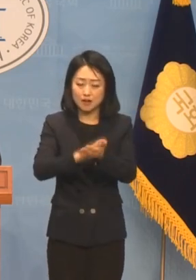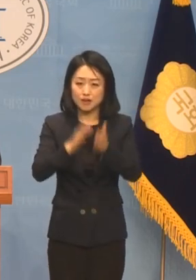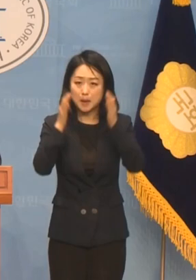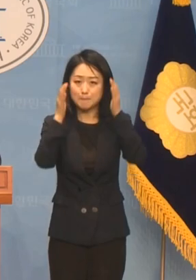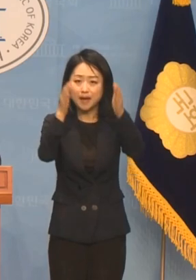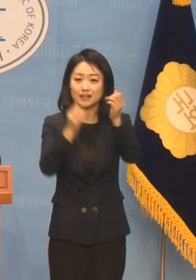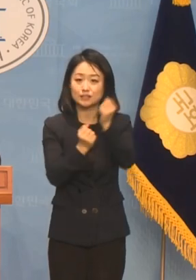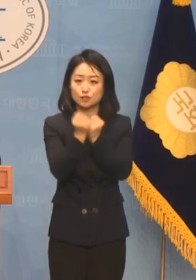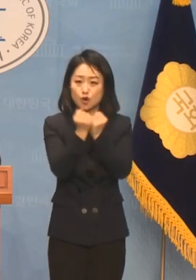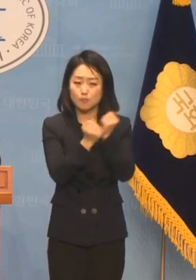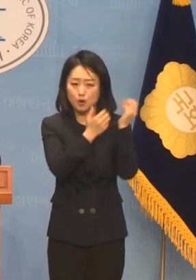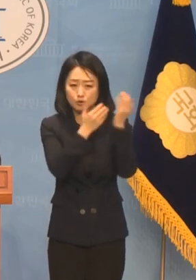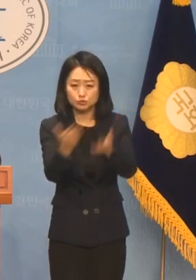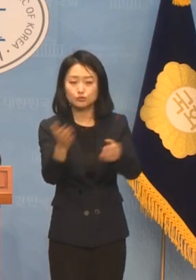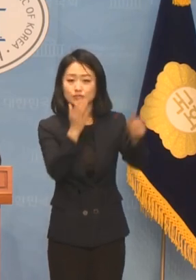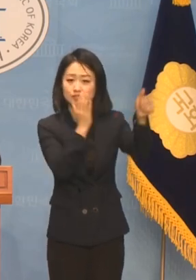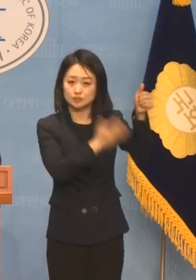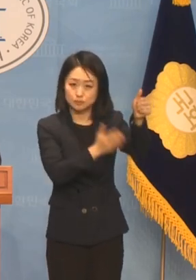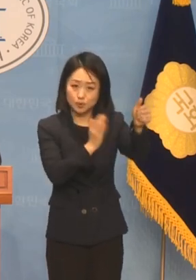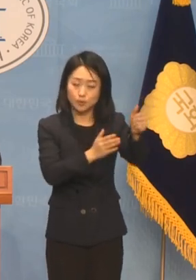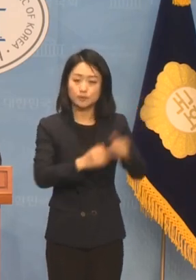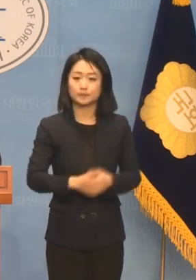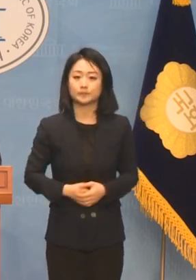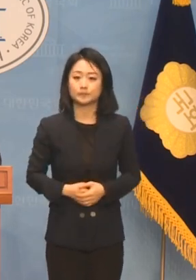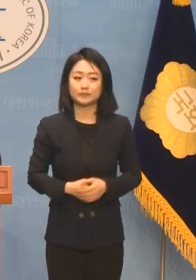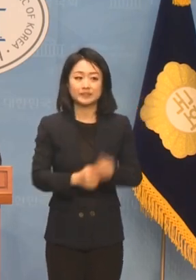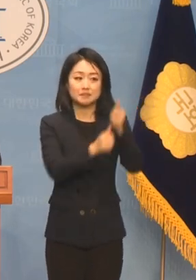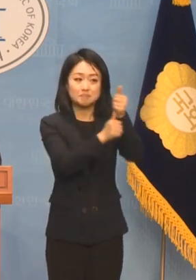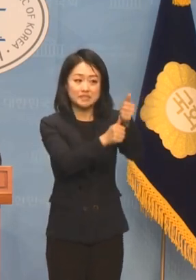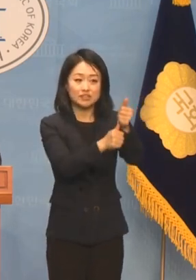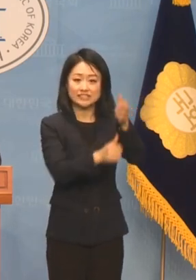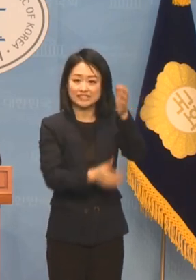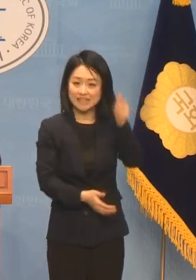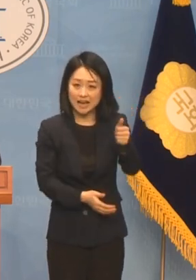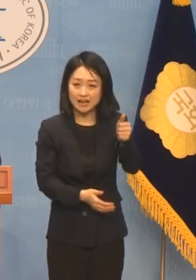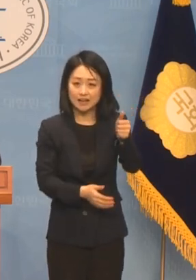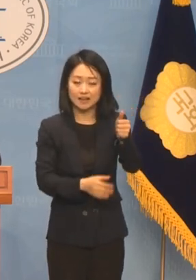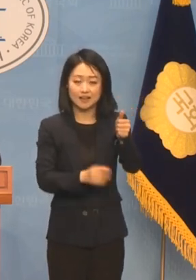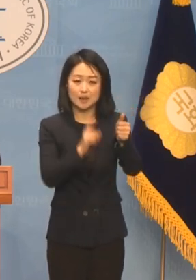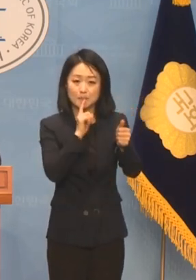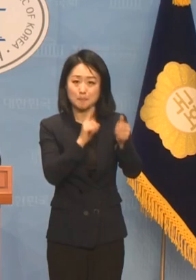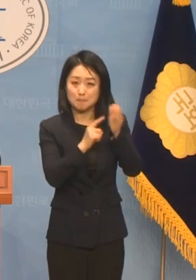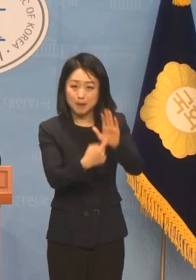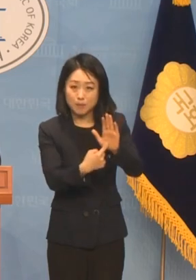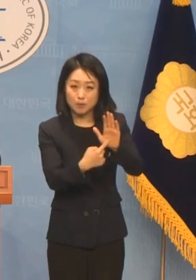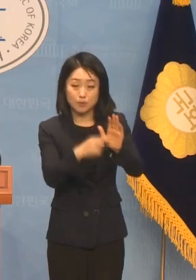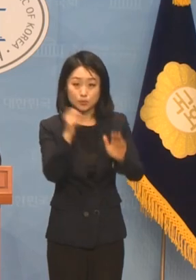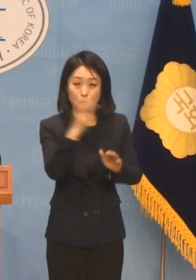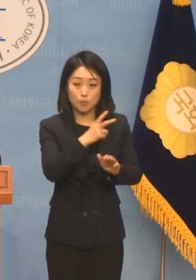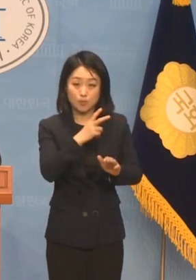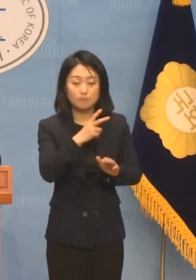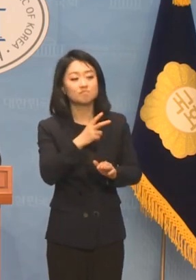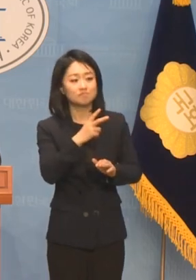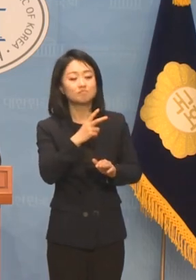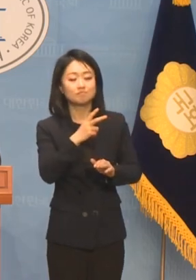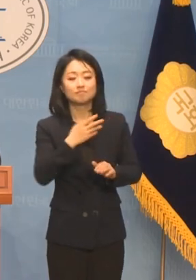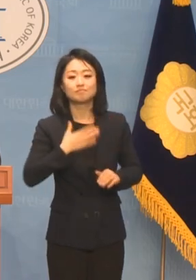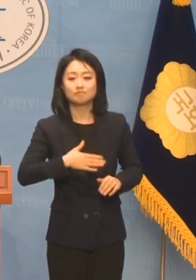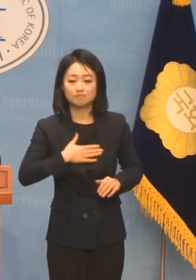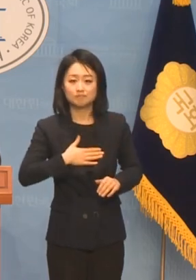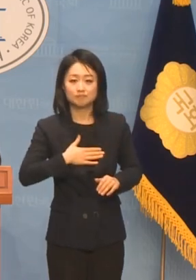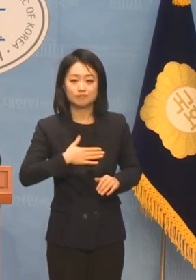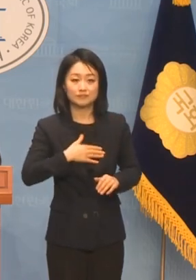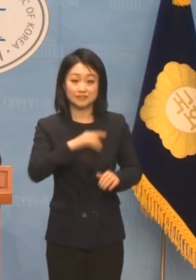방향을 설명하시기 바랍니다. 비서실장이 다시 발표하겠다고 했으니 그때에는 꼭